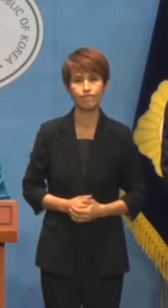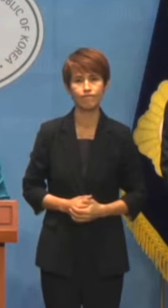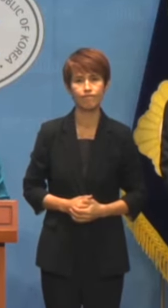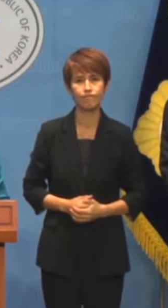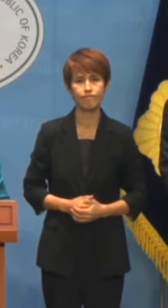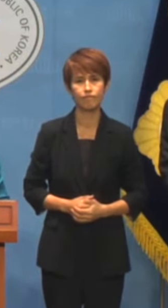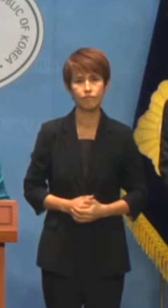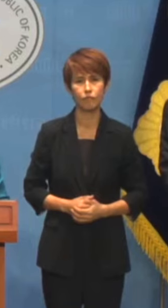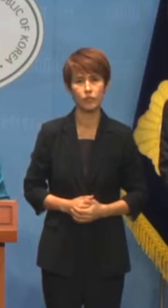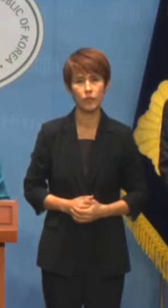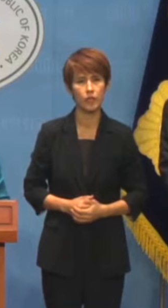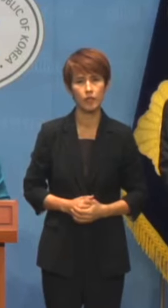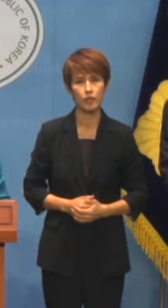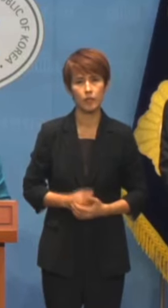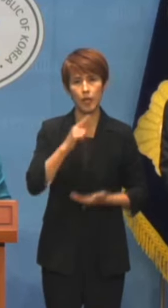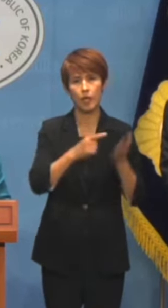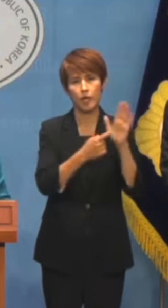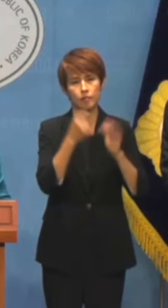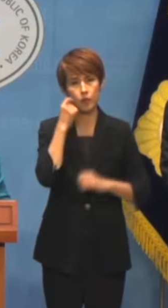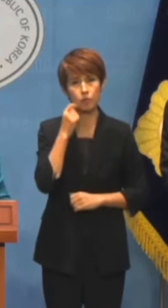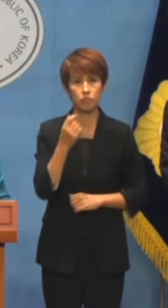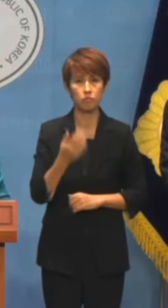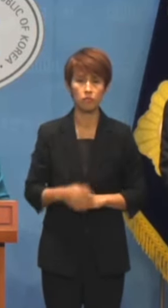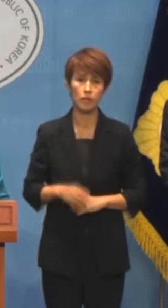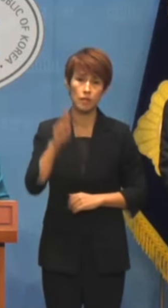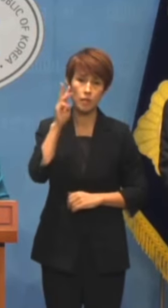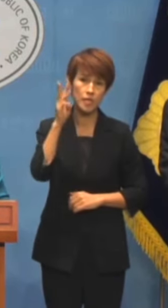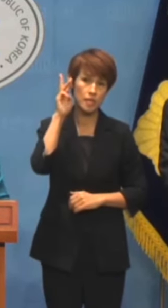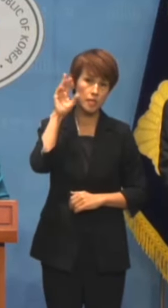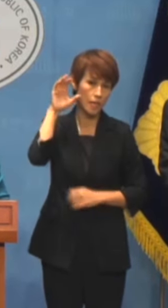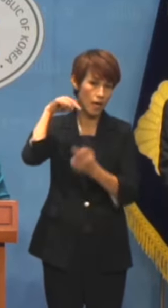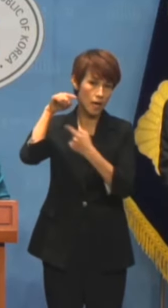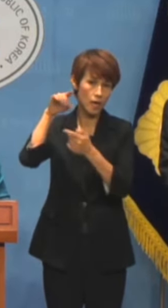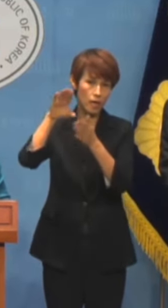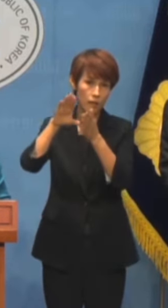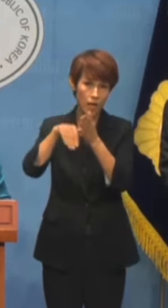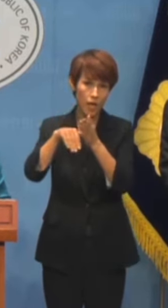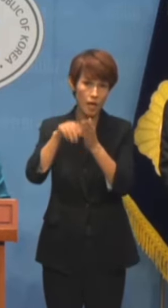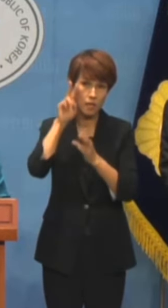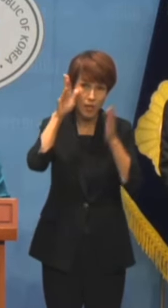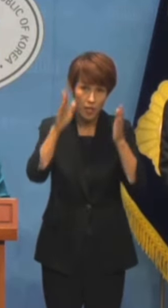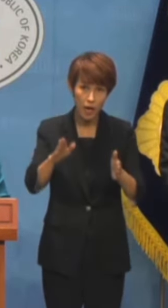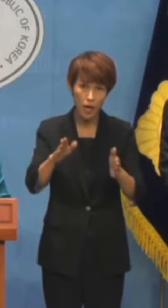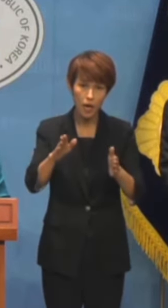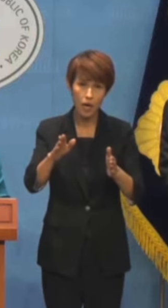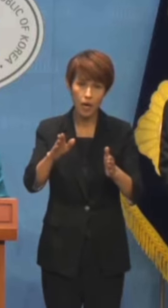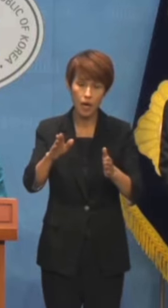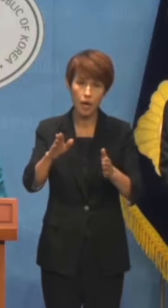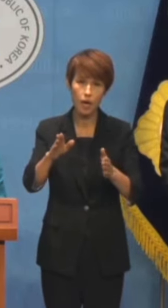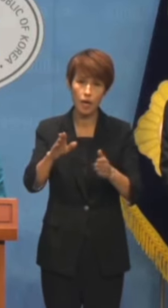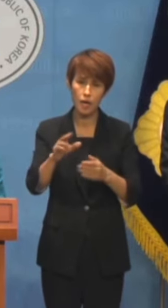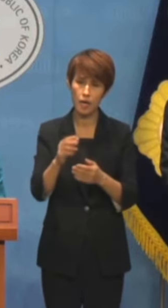정말 할 말이 없습니다. 지난 인사청문회 3일 동안 벌어졌던 정말 기괴한 일들이